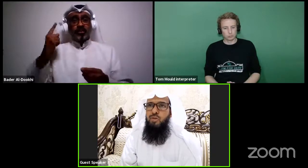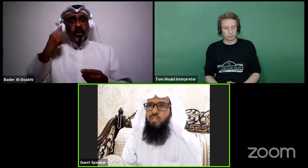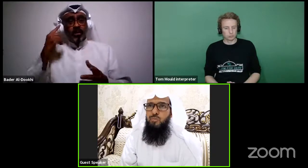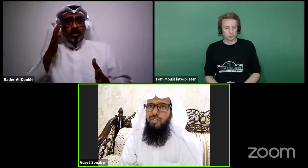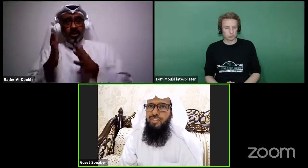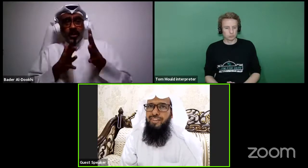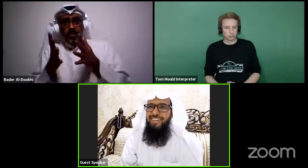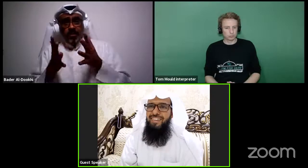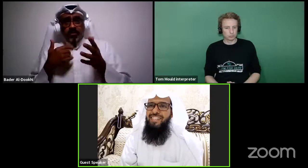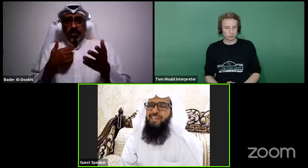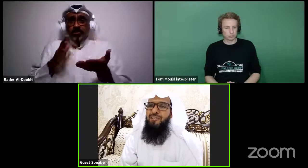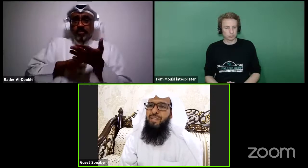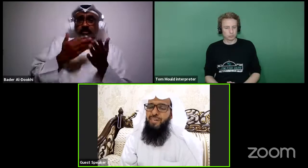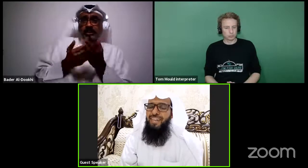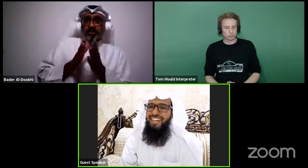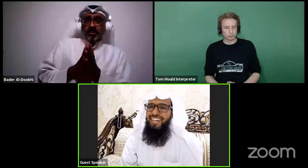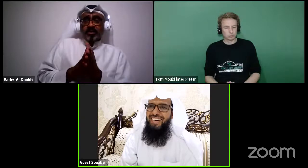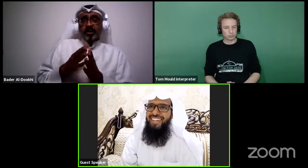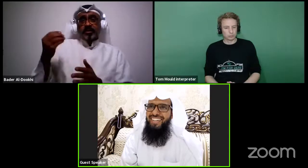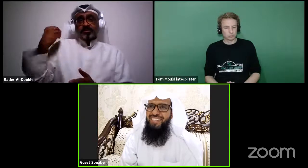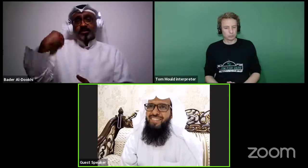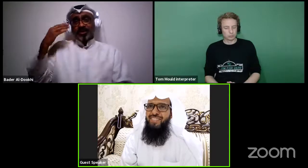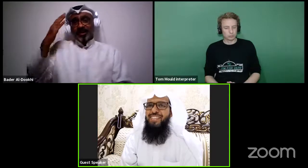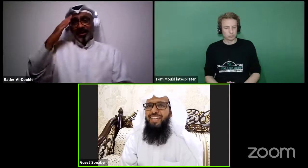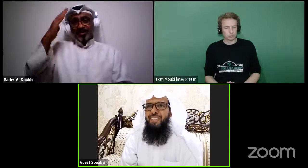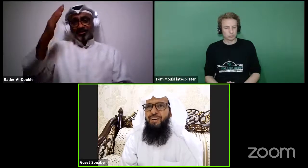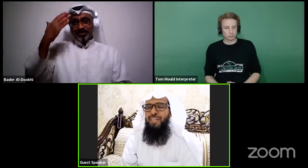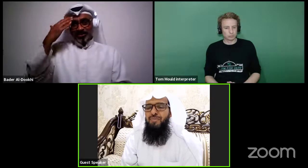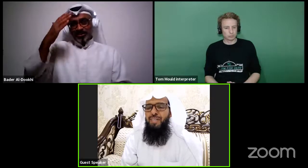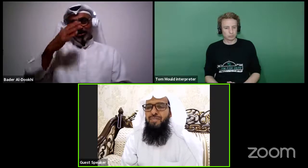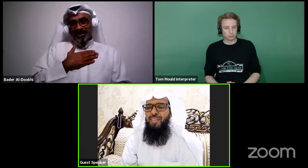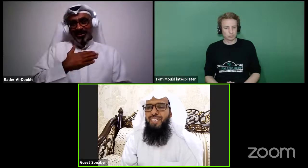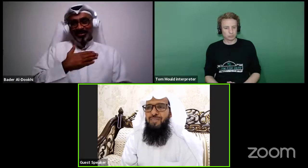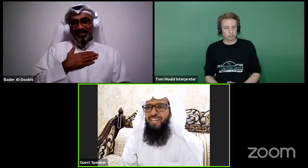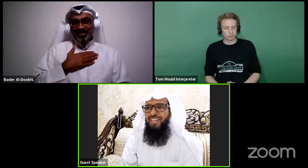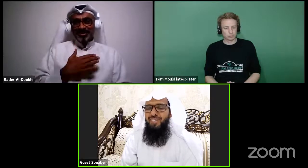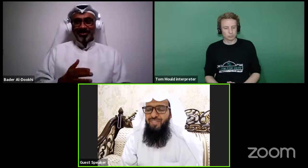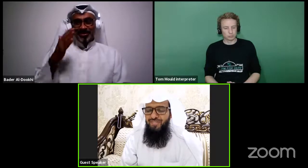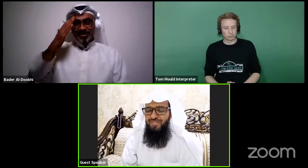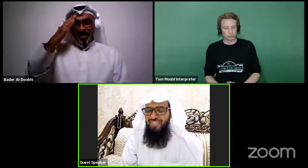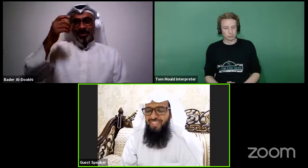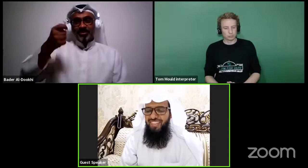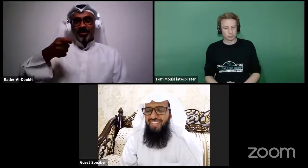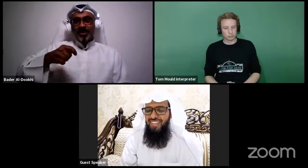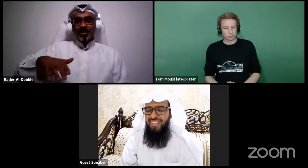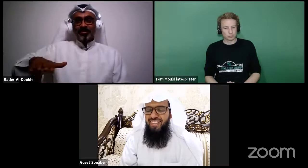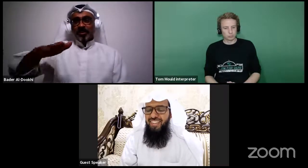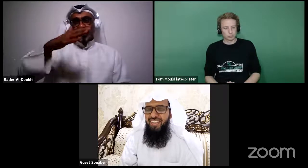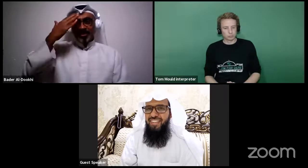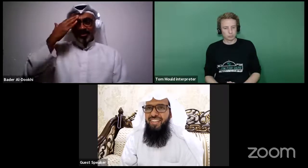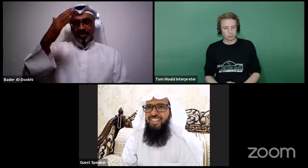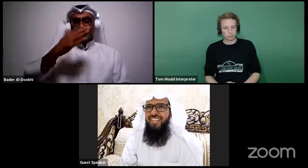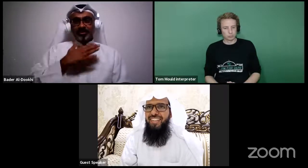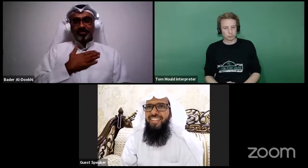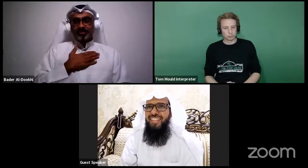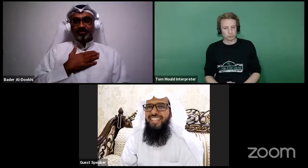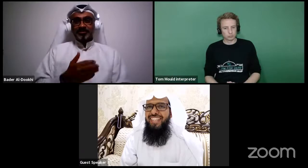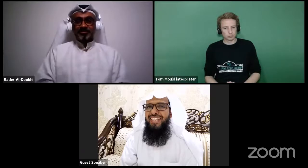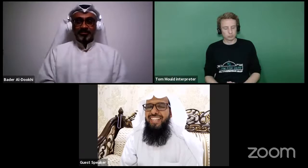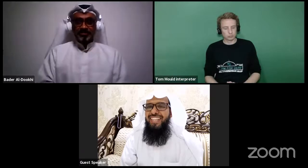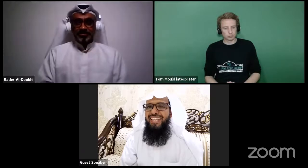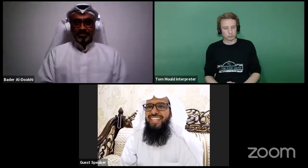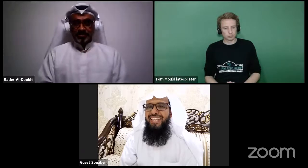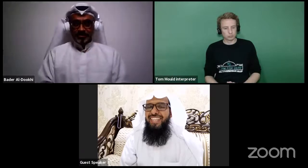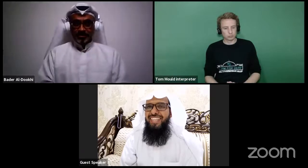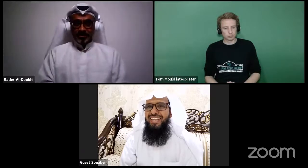ومرة تترجمون، فجزاكم الله خيرا. والسلام عليكم ورحمة الله وبركاته. شكر الله لكم فضيلة الشيخ